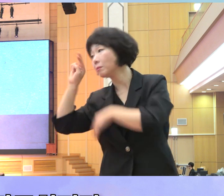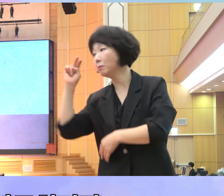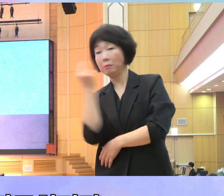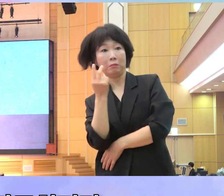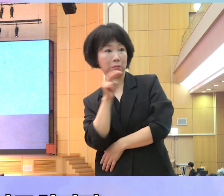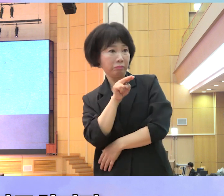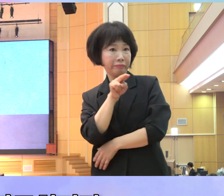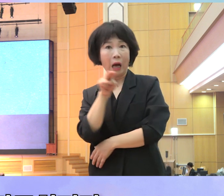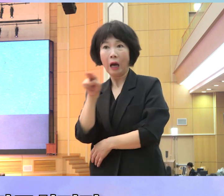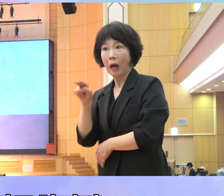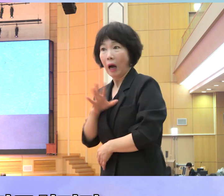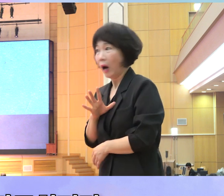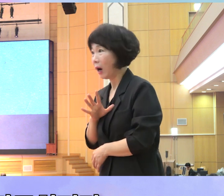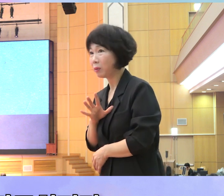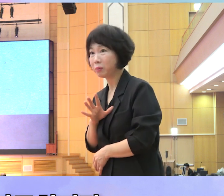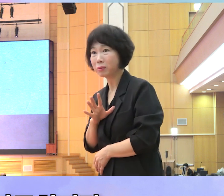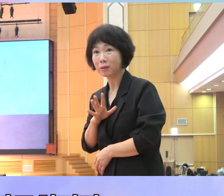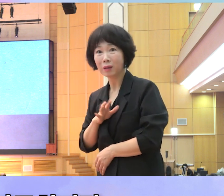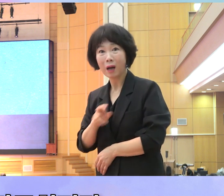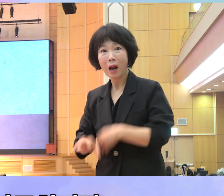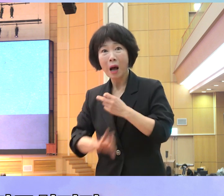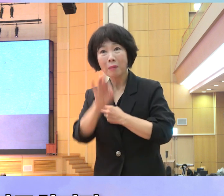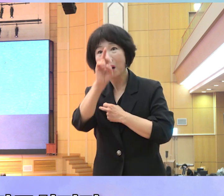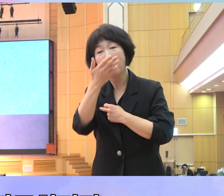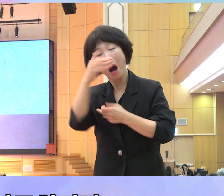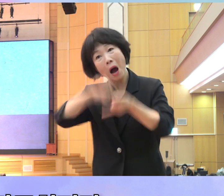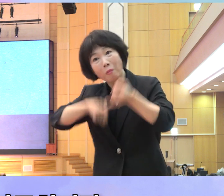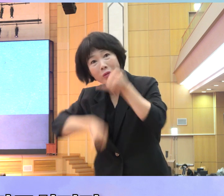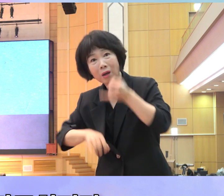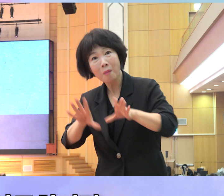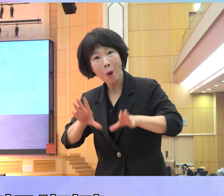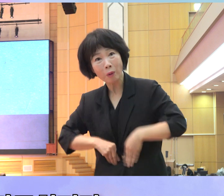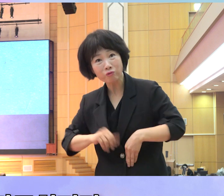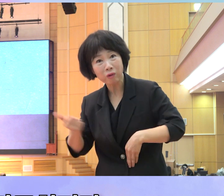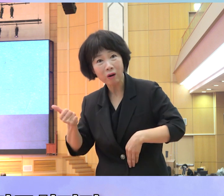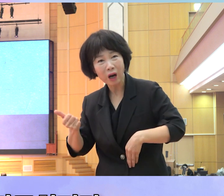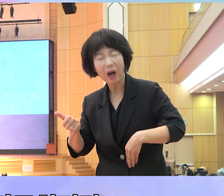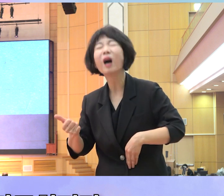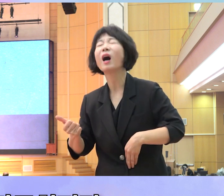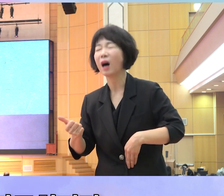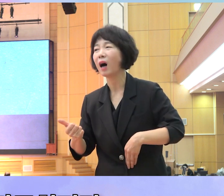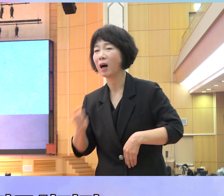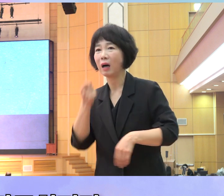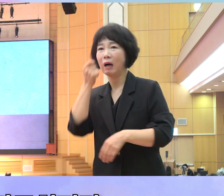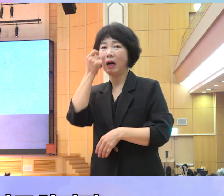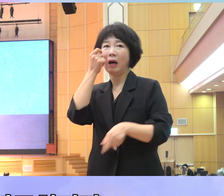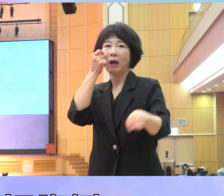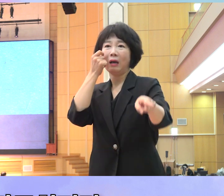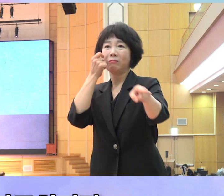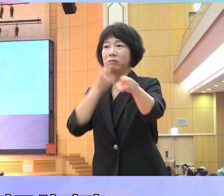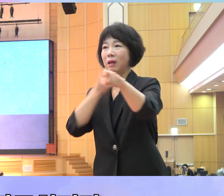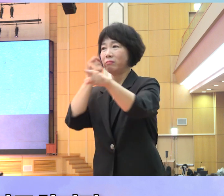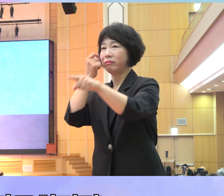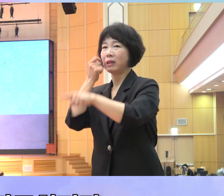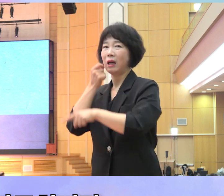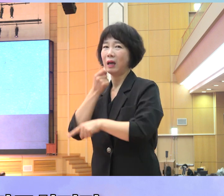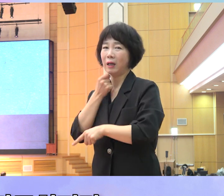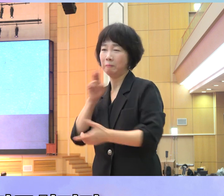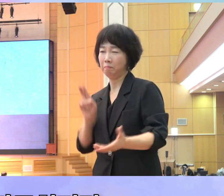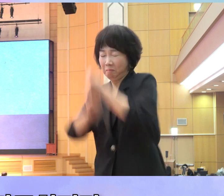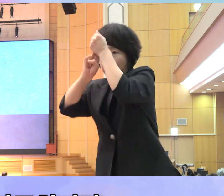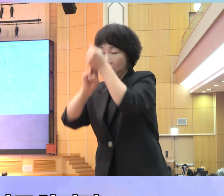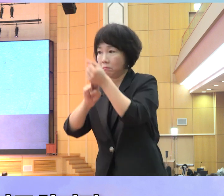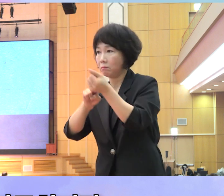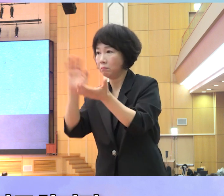오병이어의 기적이 일어난 거거든요. 오늘 집중하고 싶은 건 이거거든요. 오병이어의 기적이 일어났어요.